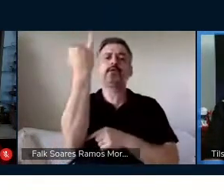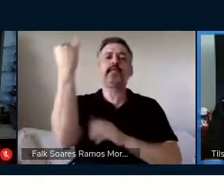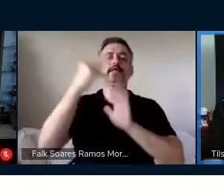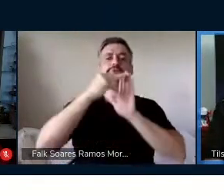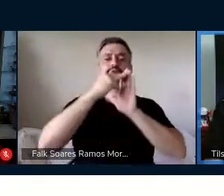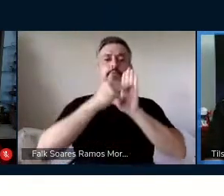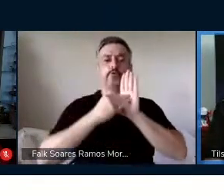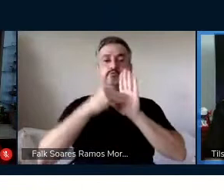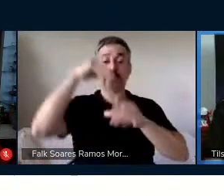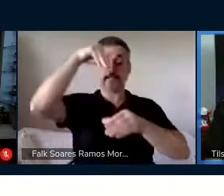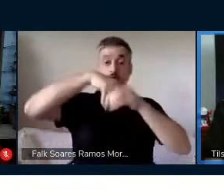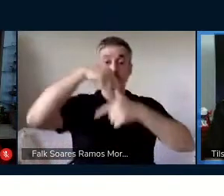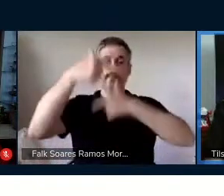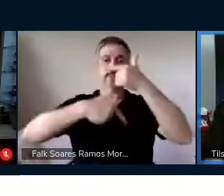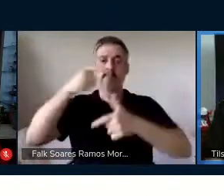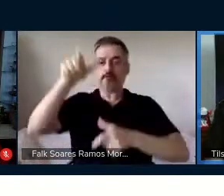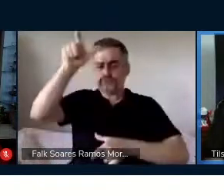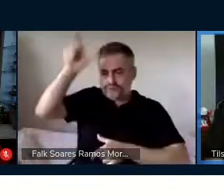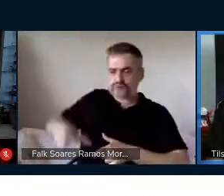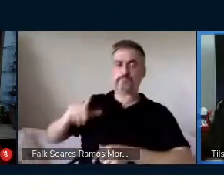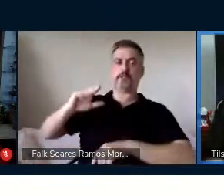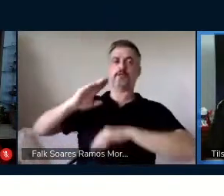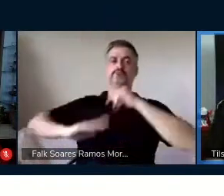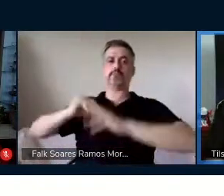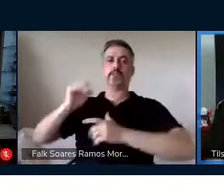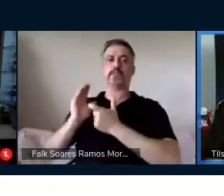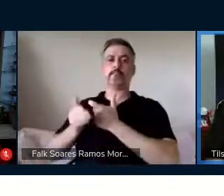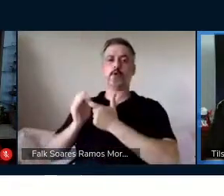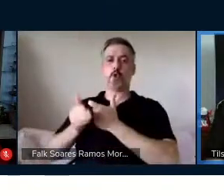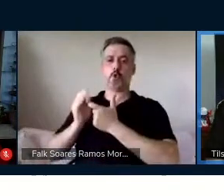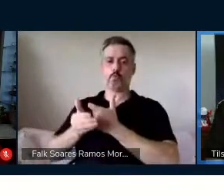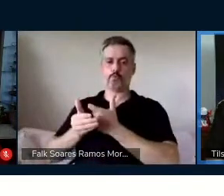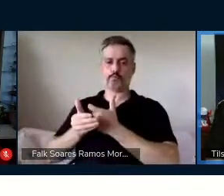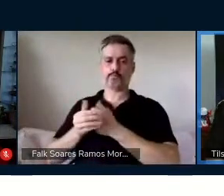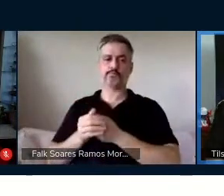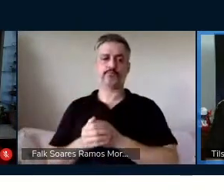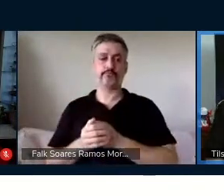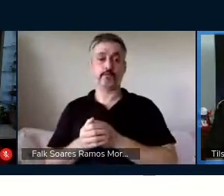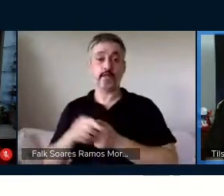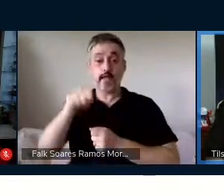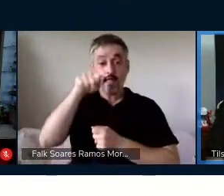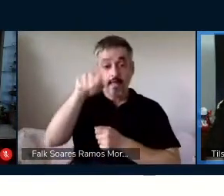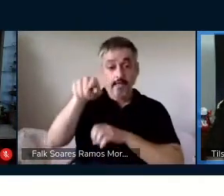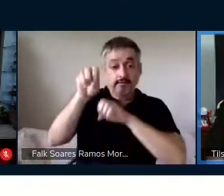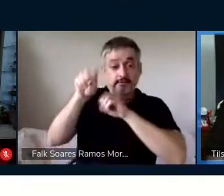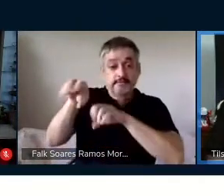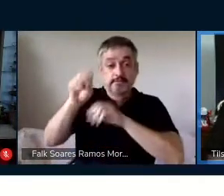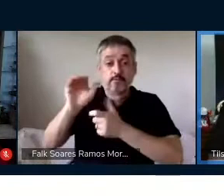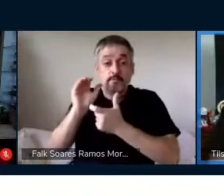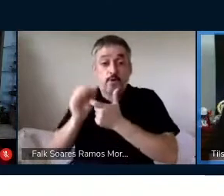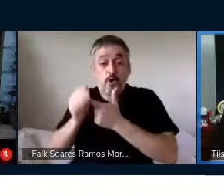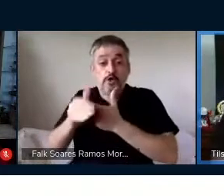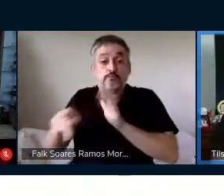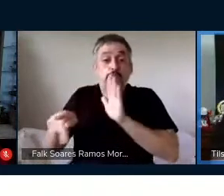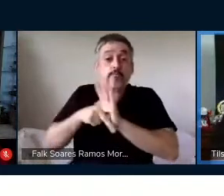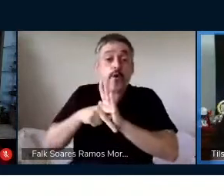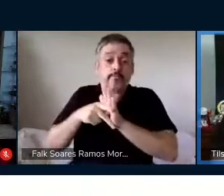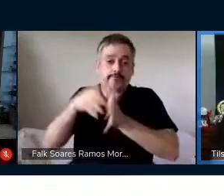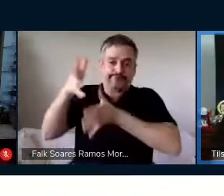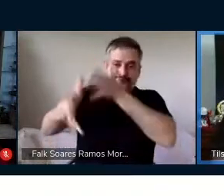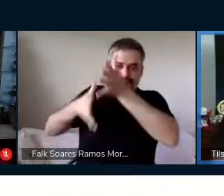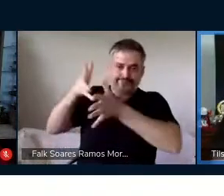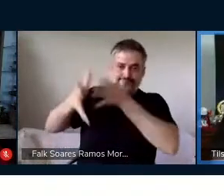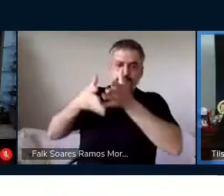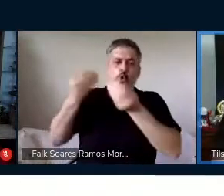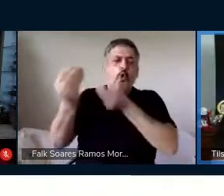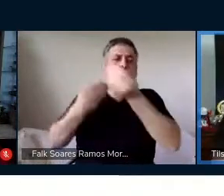tecnológica. Principais abordagens teóricas que valorizam a sistematização dos métodos de trabalho